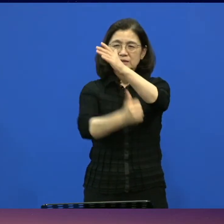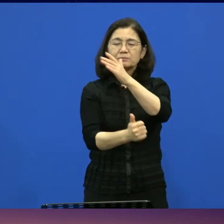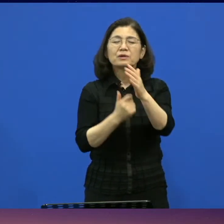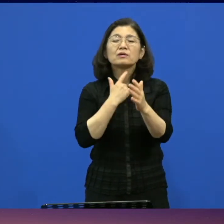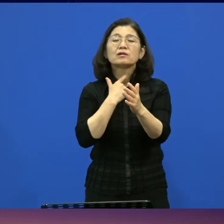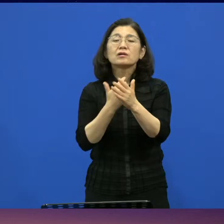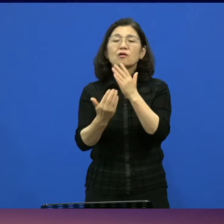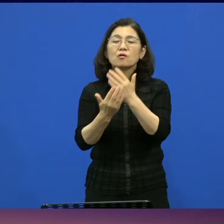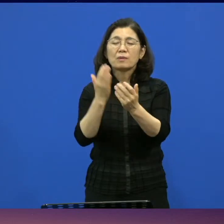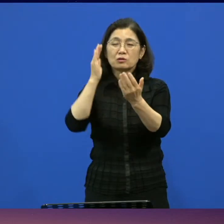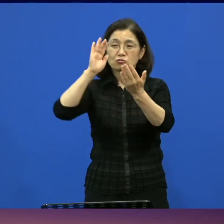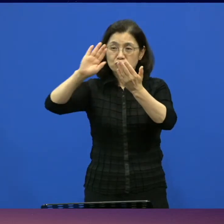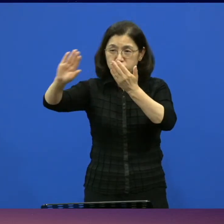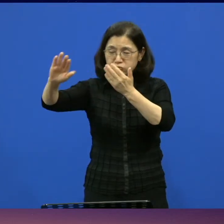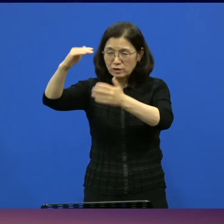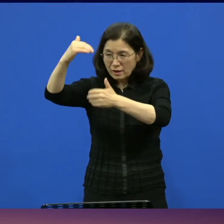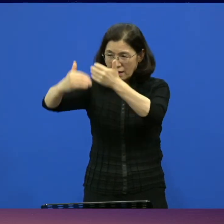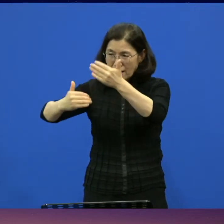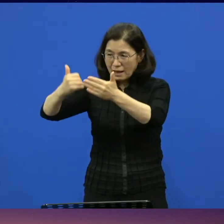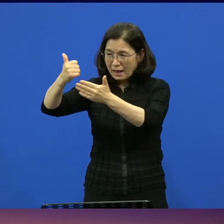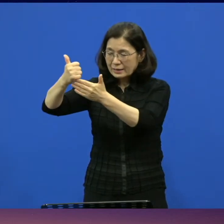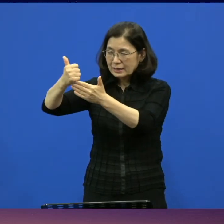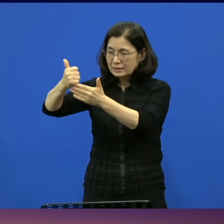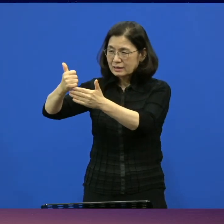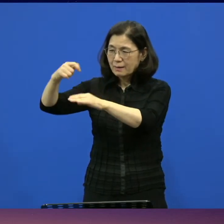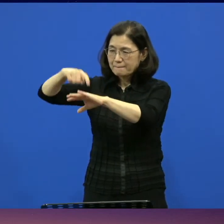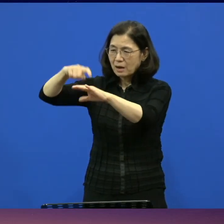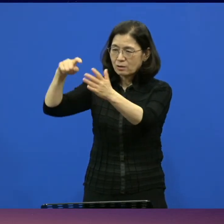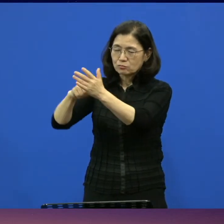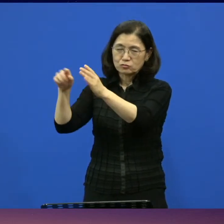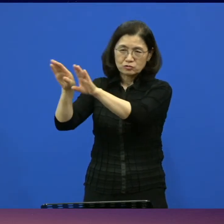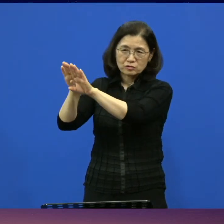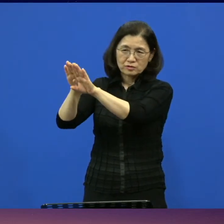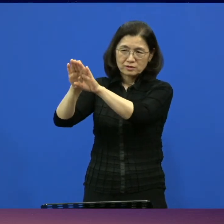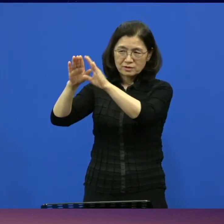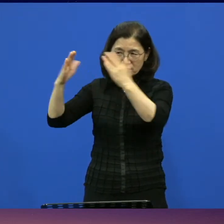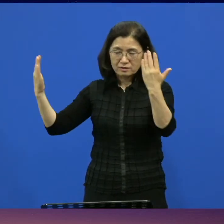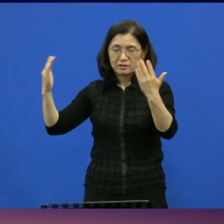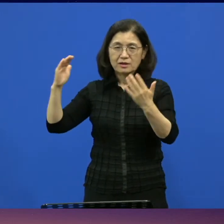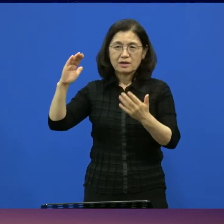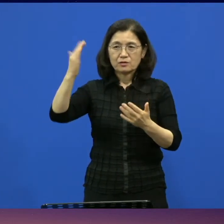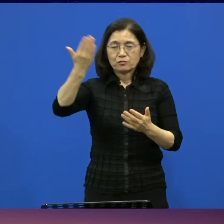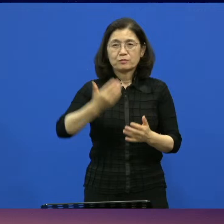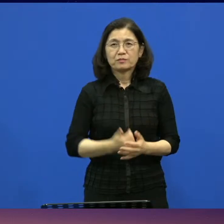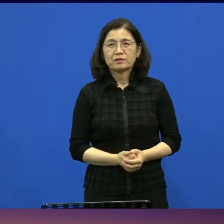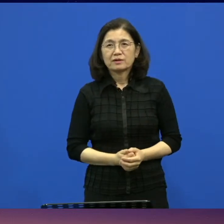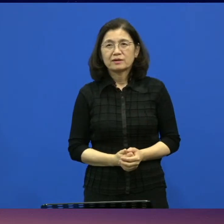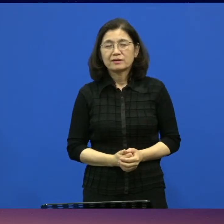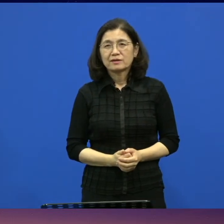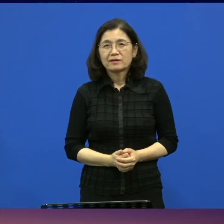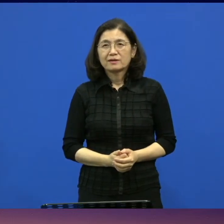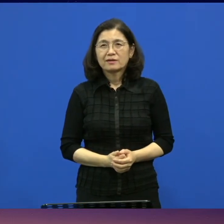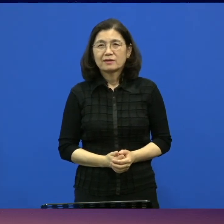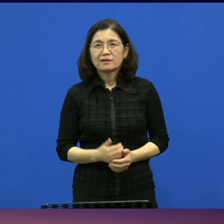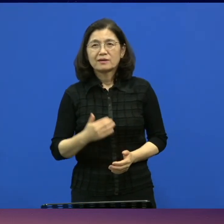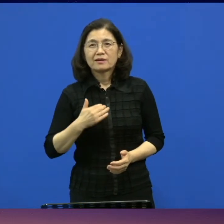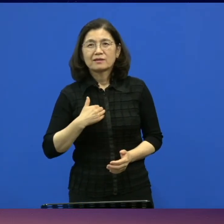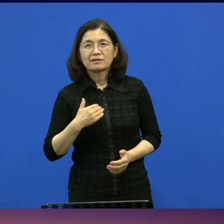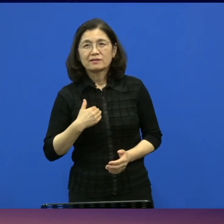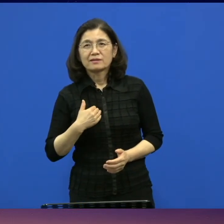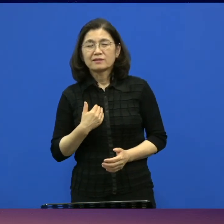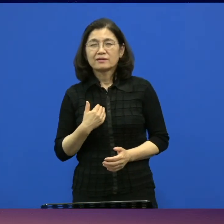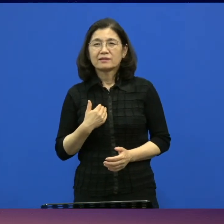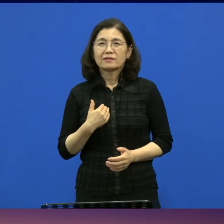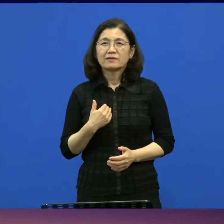마음을 열었지, 잘 나갈 때 마음 문 연 분 있으면 손 들어보세요. 내가